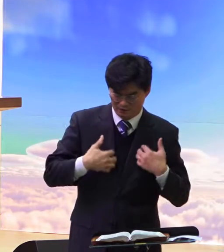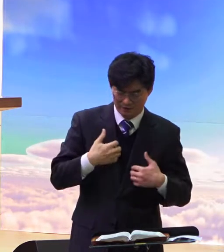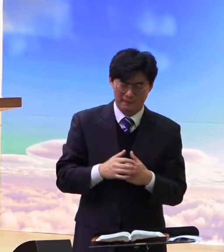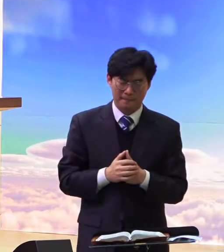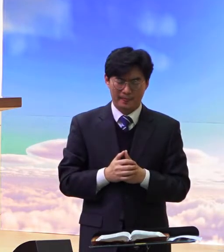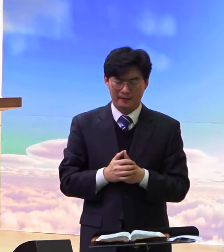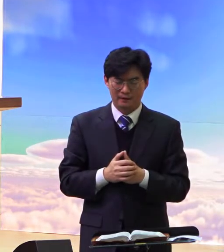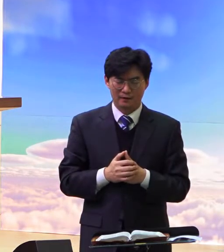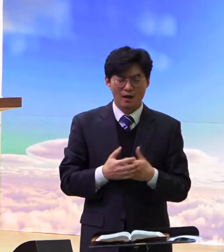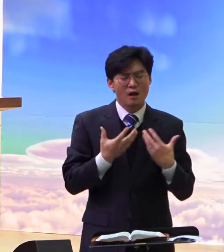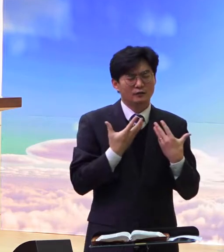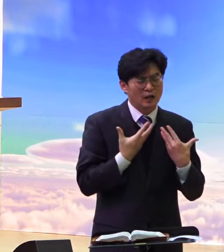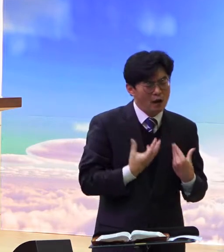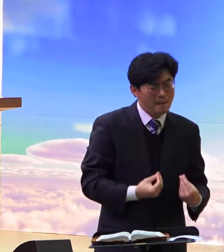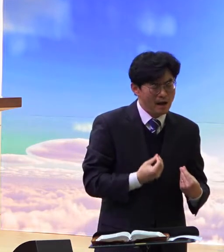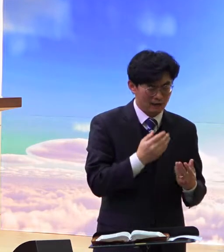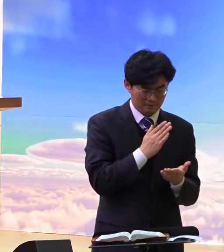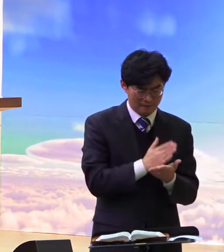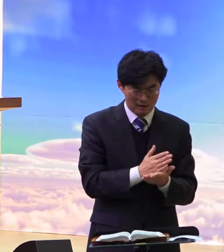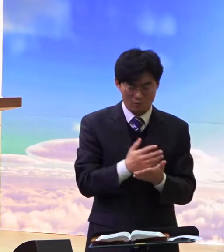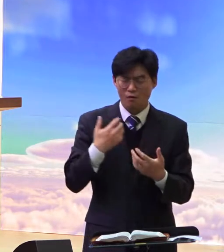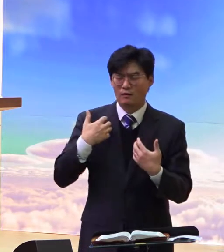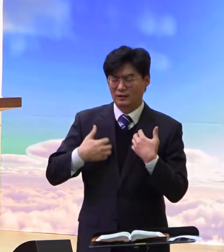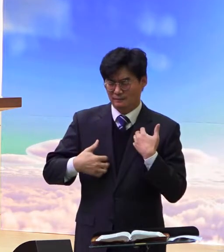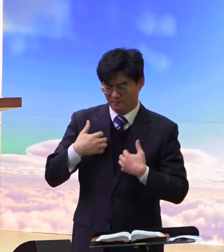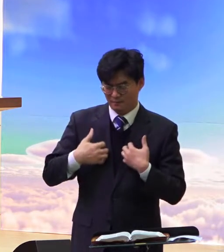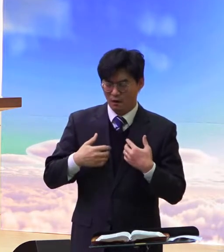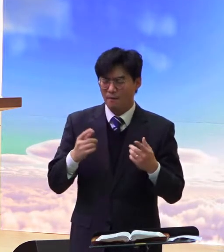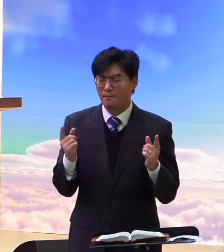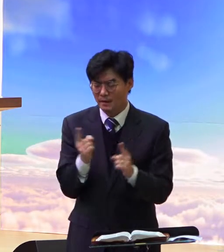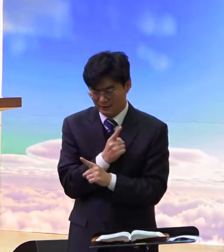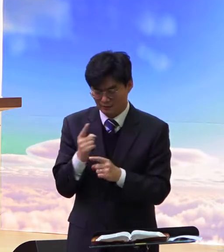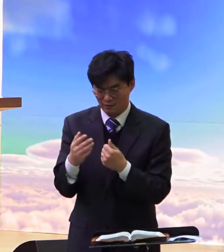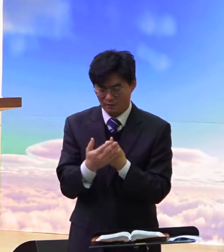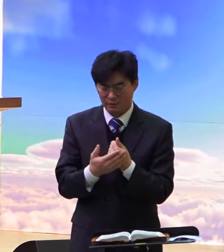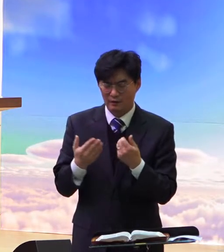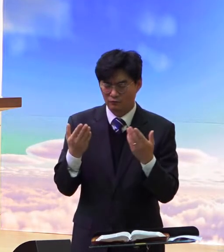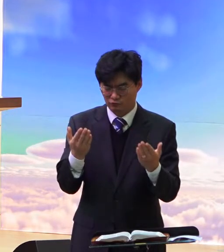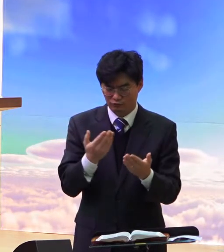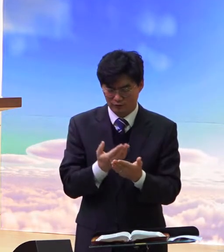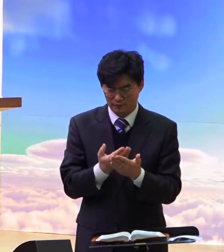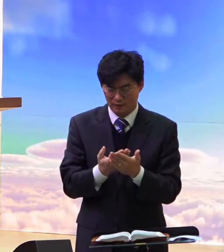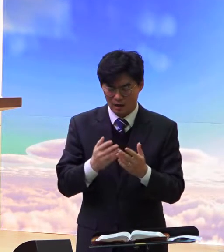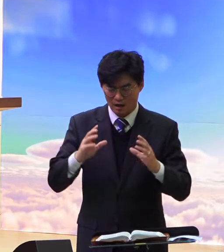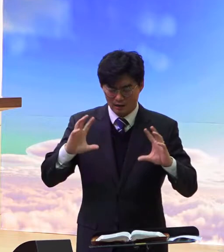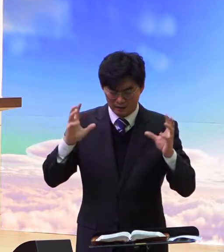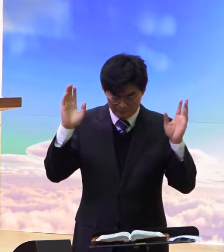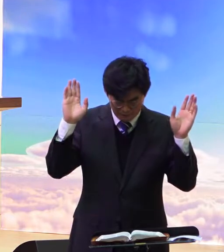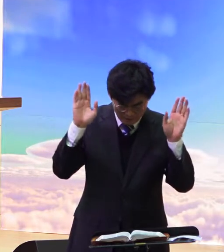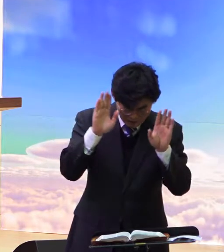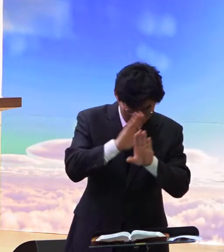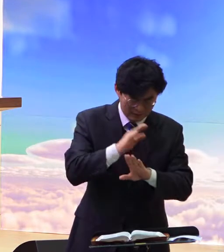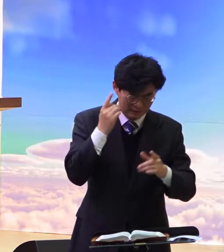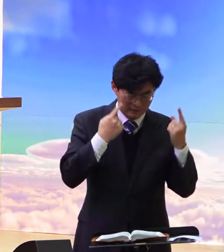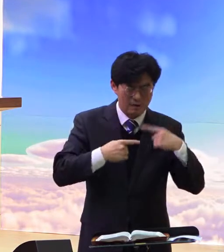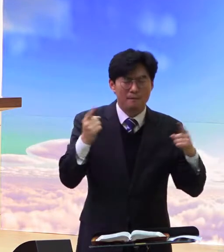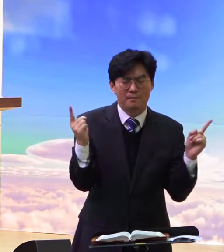변화되는 놀라운 은혜가 있게 하시고 세상의 어두운 곳을 밝은 빛으로 비출 수